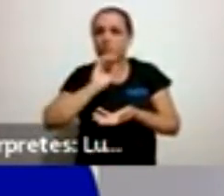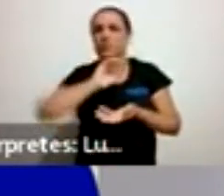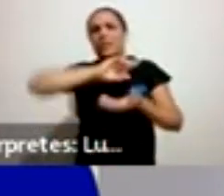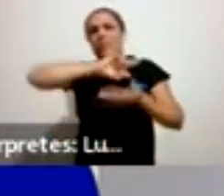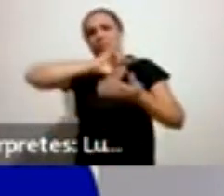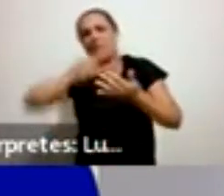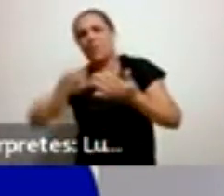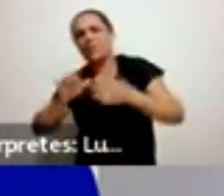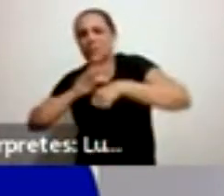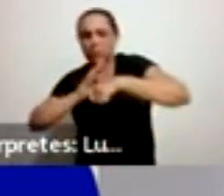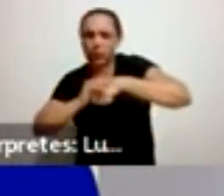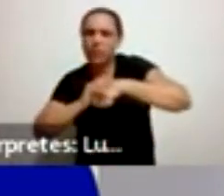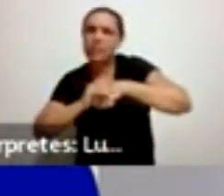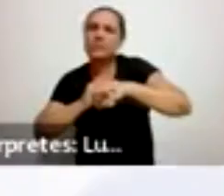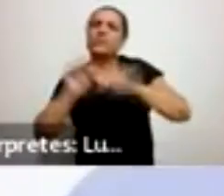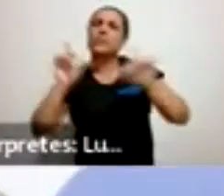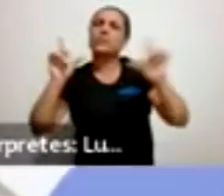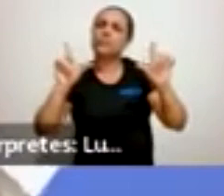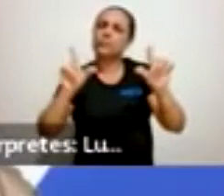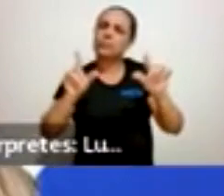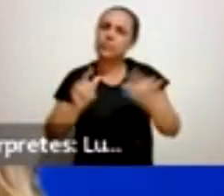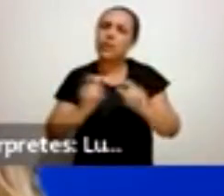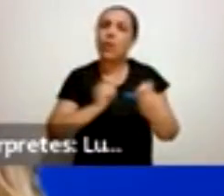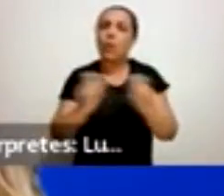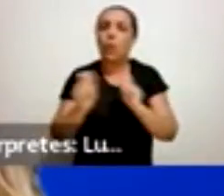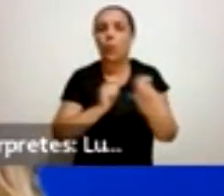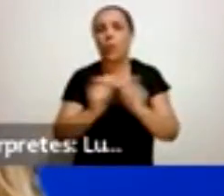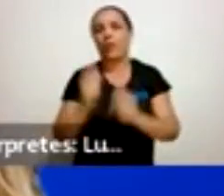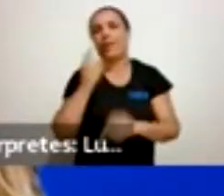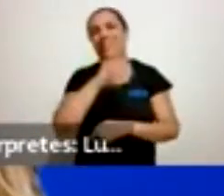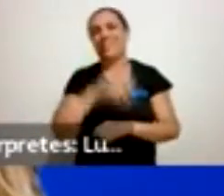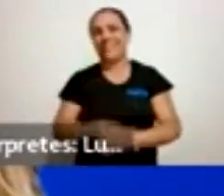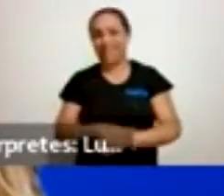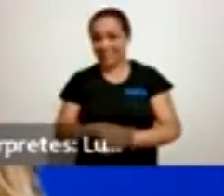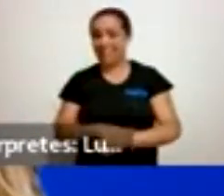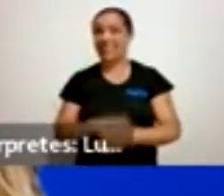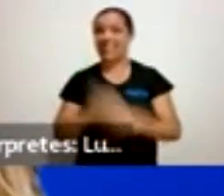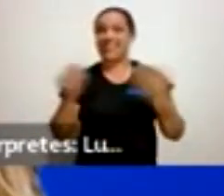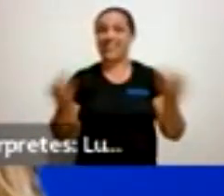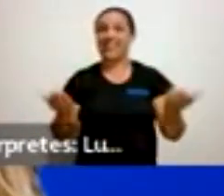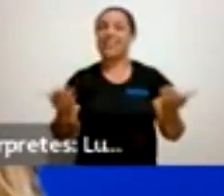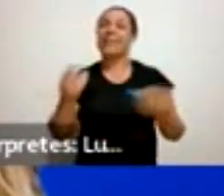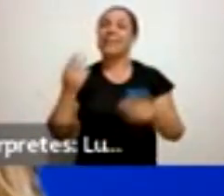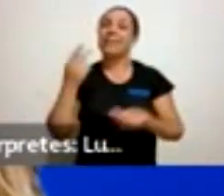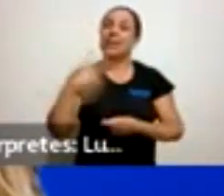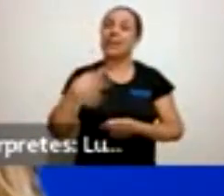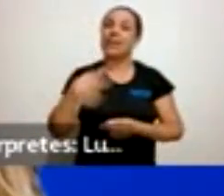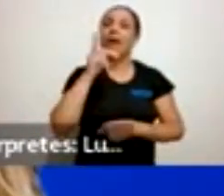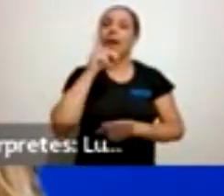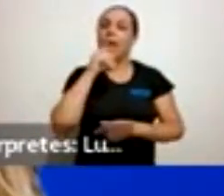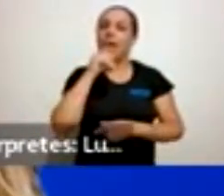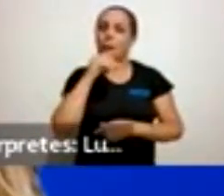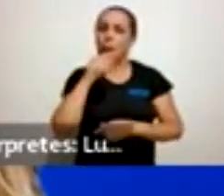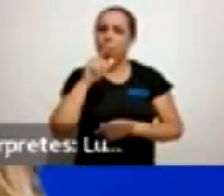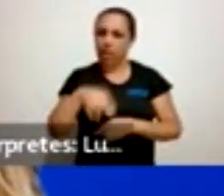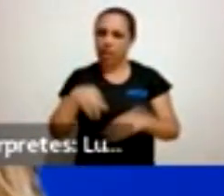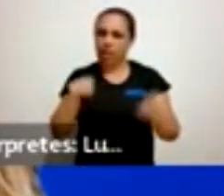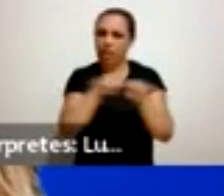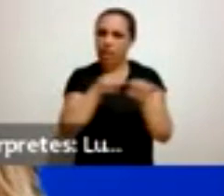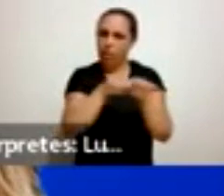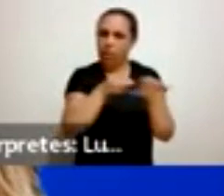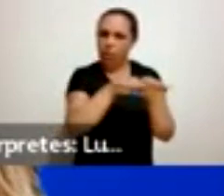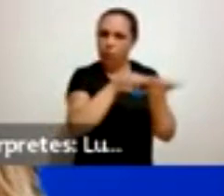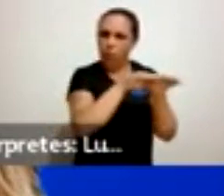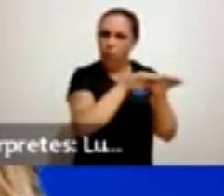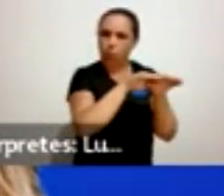de patologias e de enfermidades. Então, qual é a água? Embora você tenha em casa, tem água que hidrata e tem